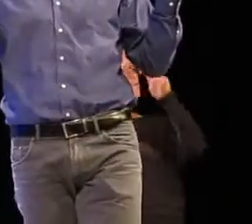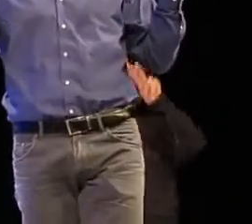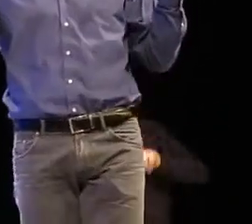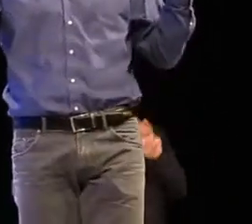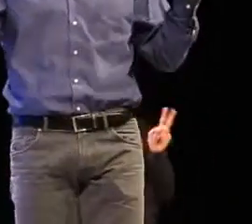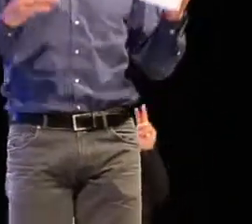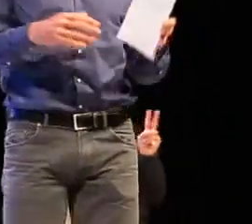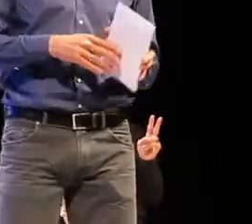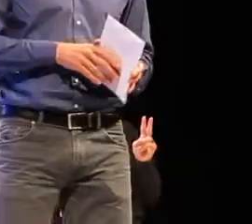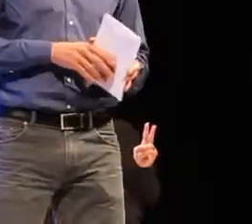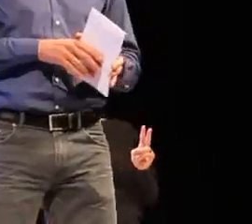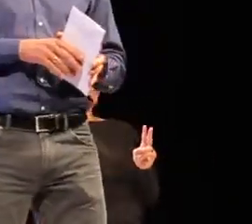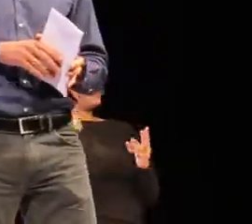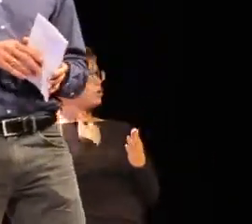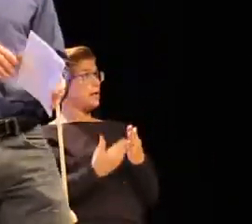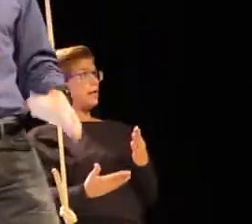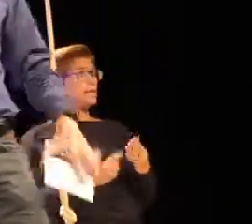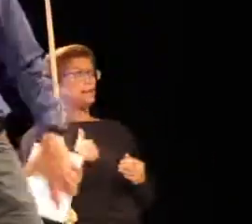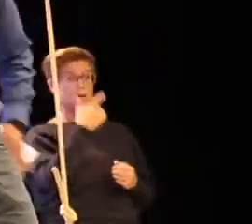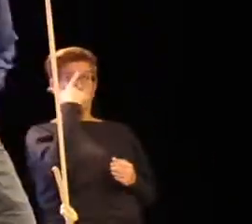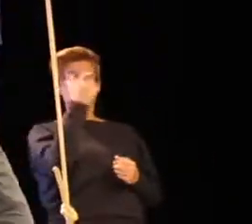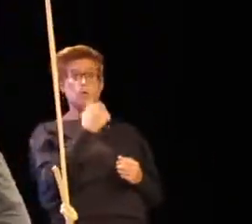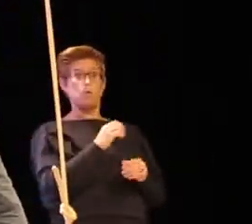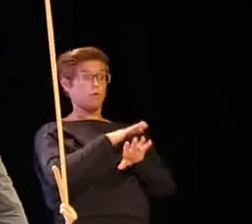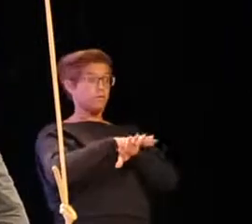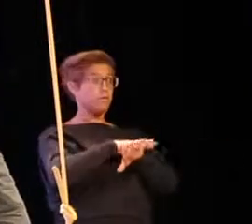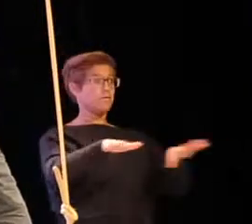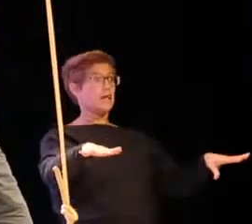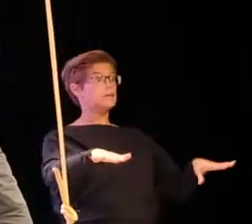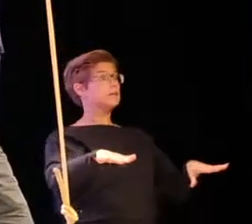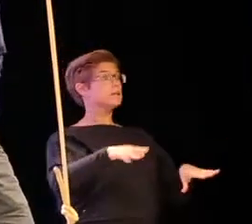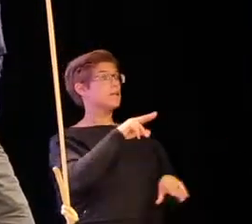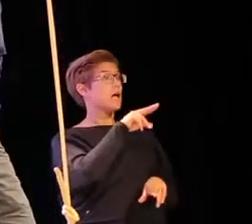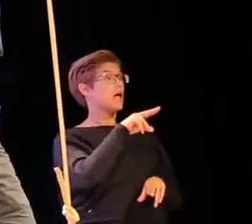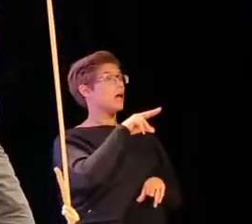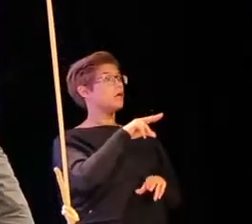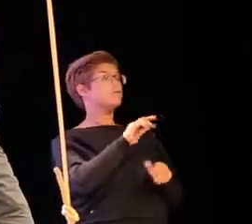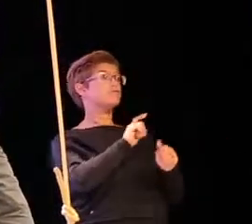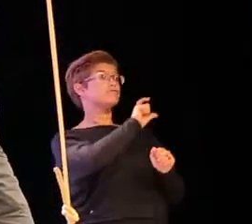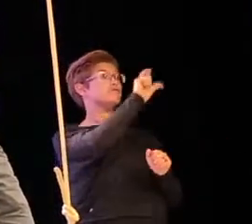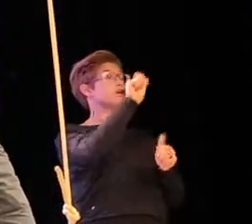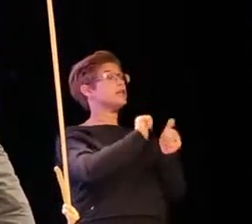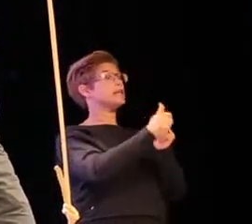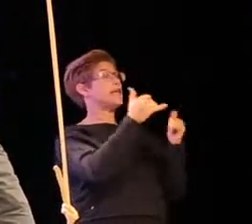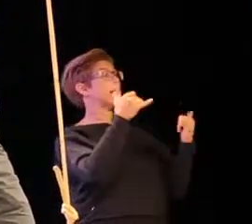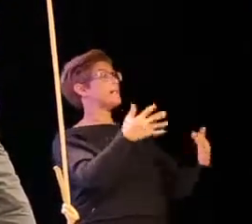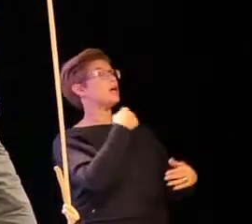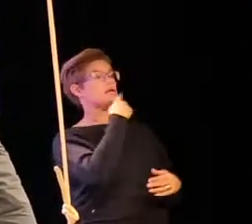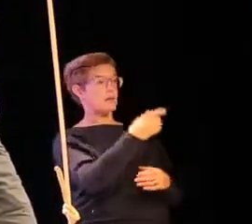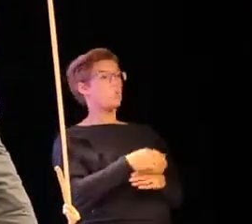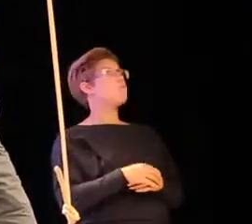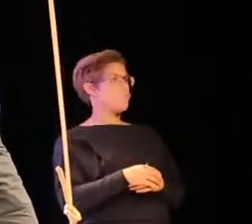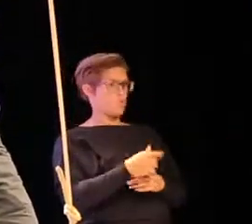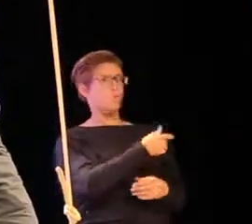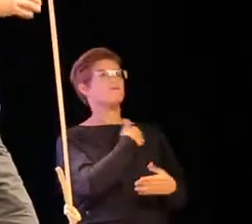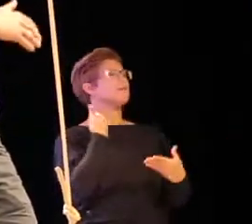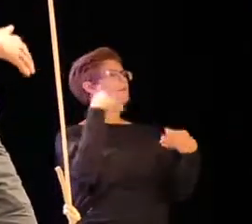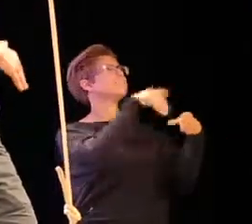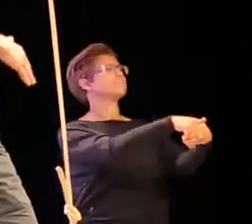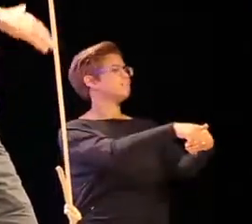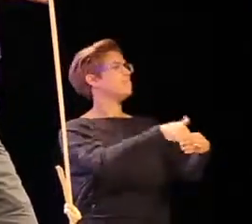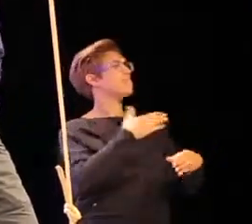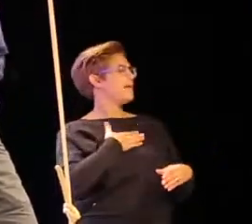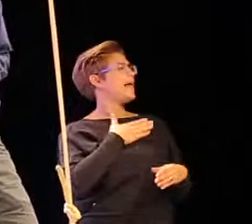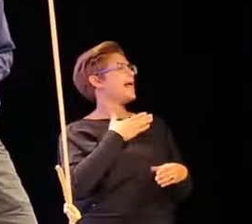enda seriös företagsledare idag som inte säger vi är med på båten. Vi välkomnar ambitiös klimatpolitik.